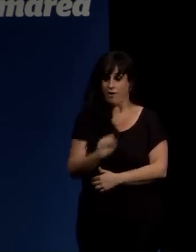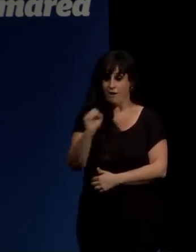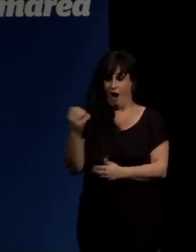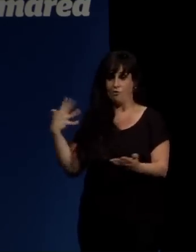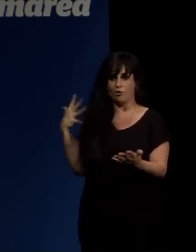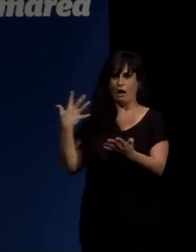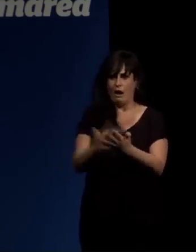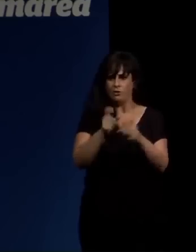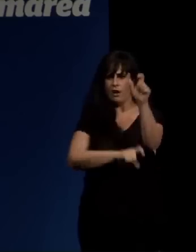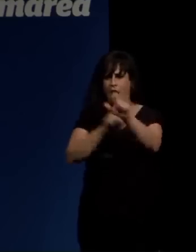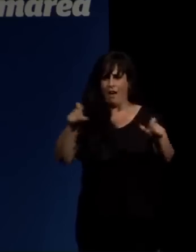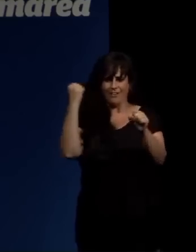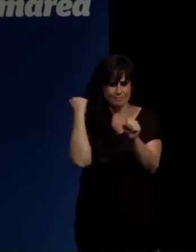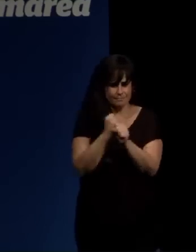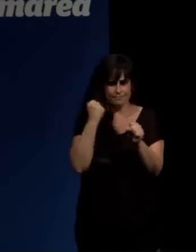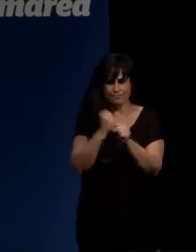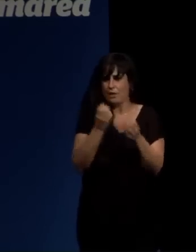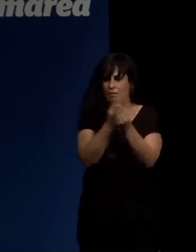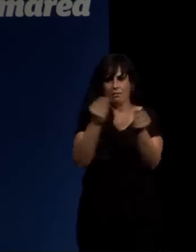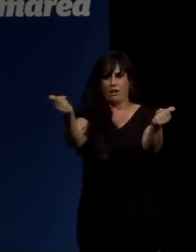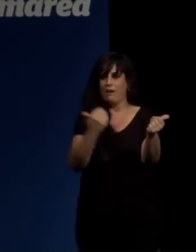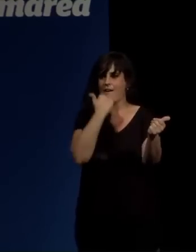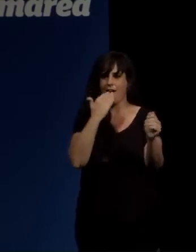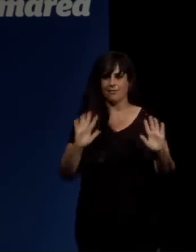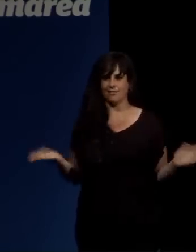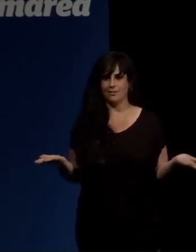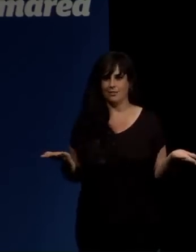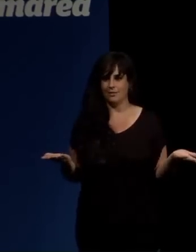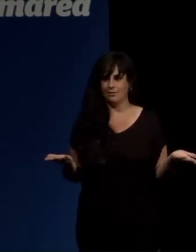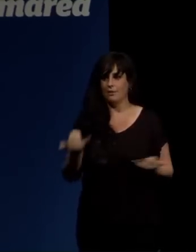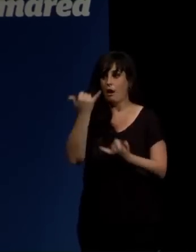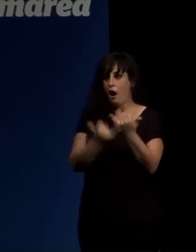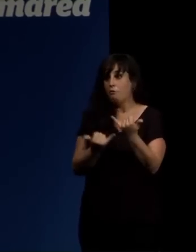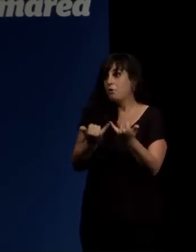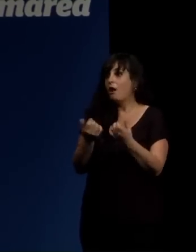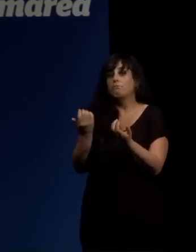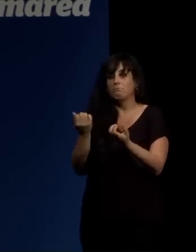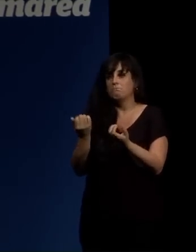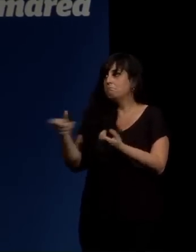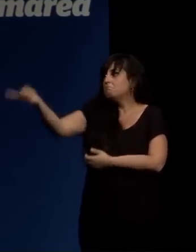obreira e a cidadanía Ferrol leva defendendo o sector naval que os outros destruen. Onde están eles?